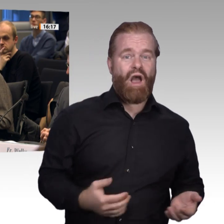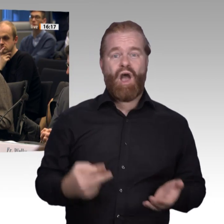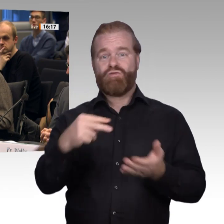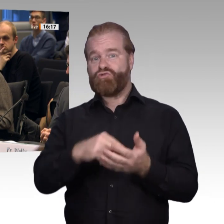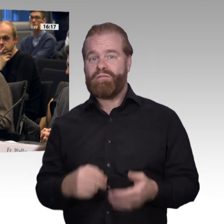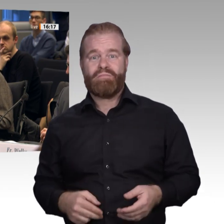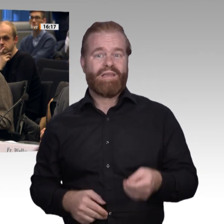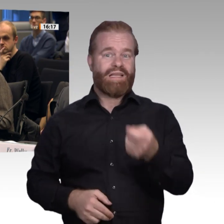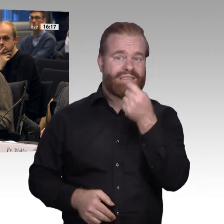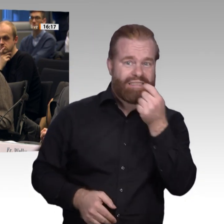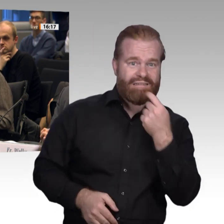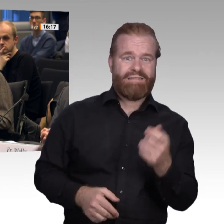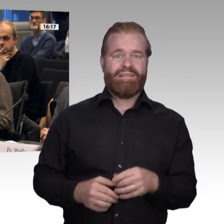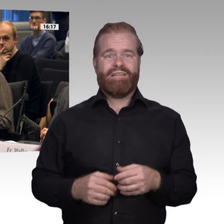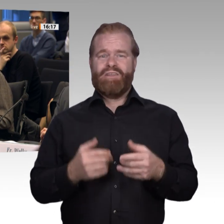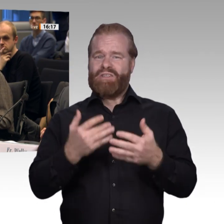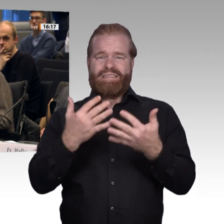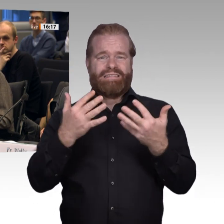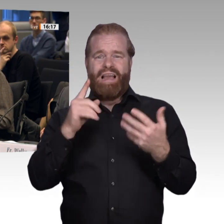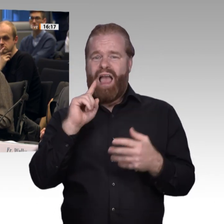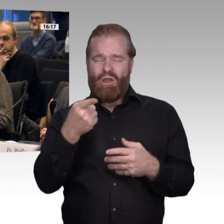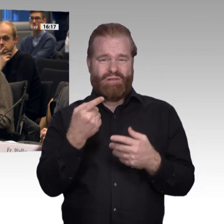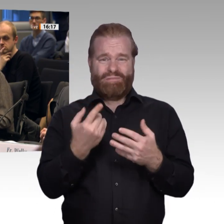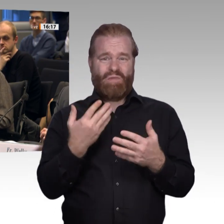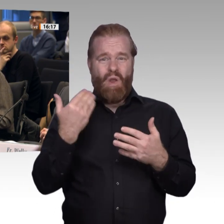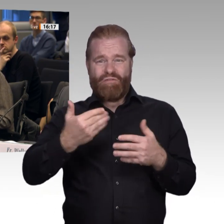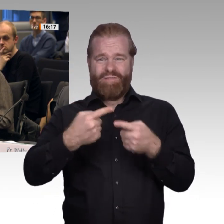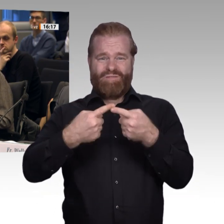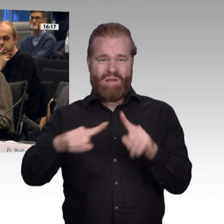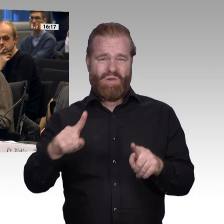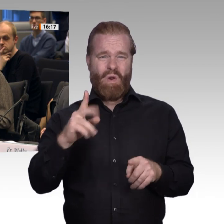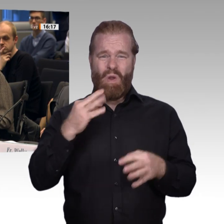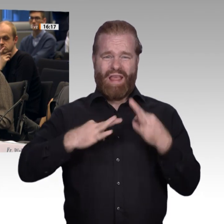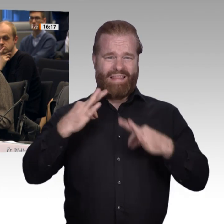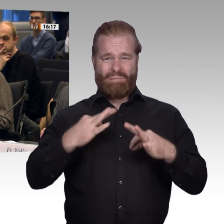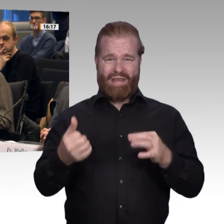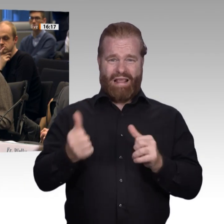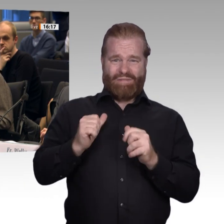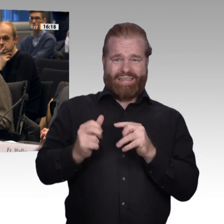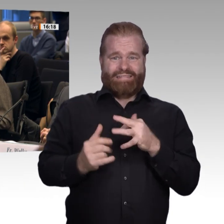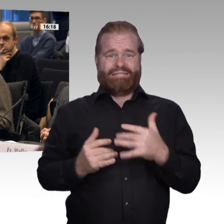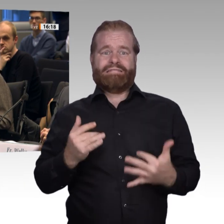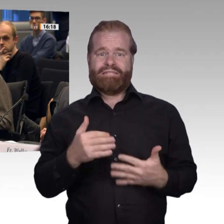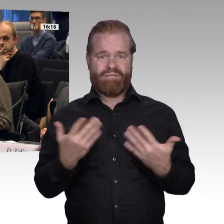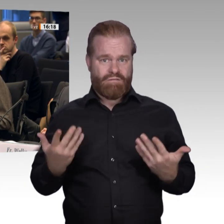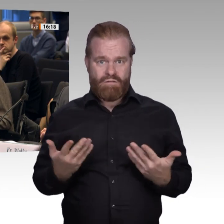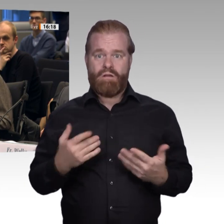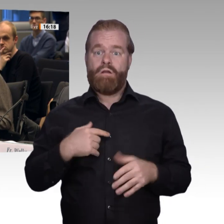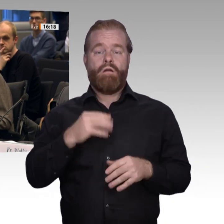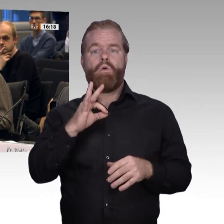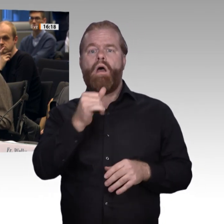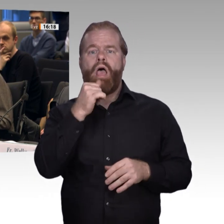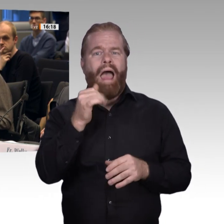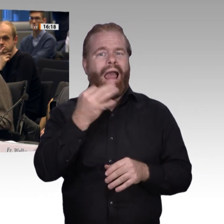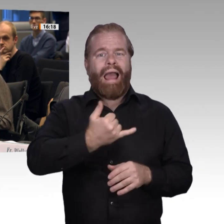dennoch gehen nicht wenige von uns arbeiten. Aber wir können zu keinem Zeitpunkt unsere Behinderung ablegen und stattdessen